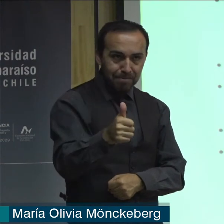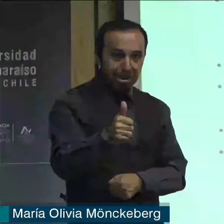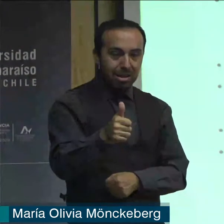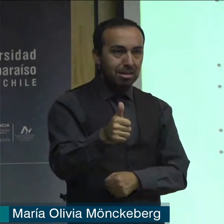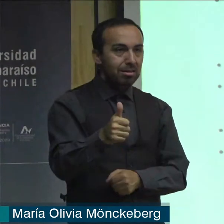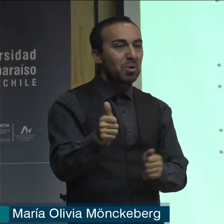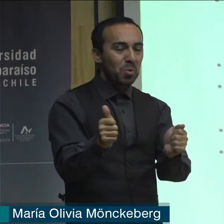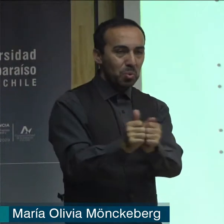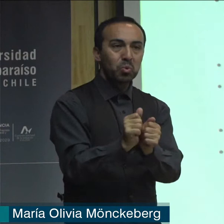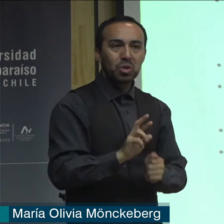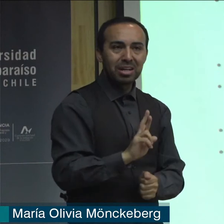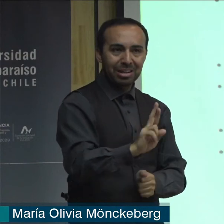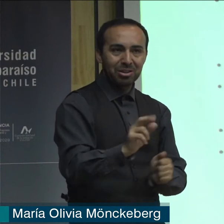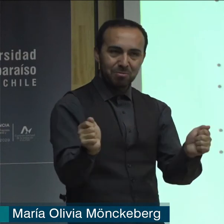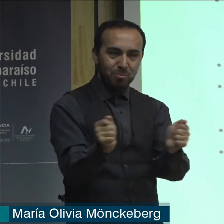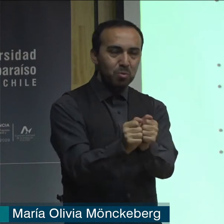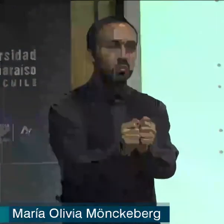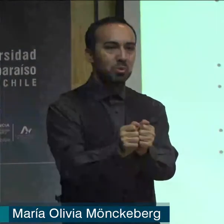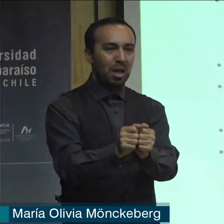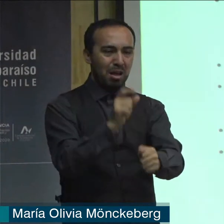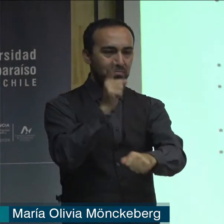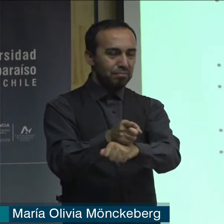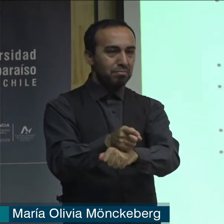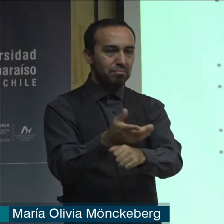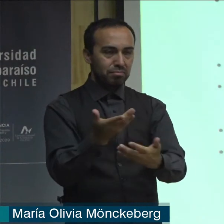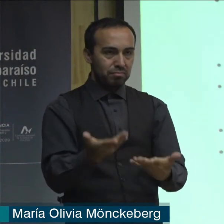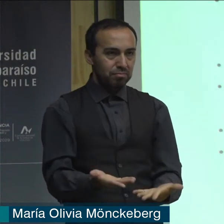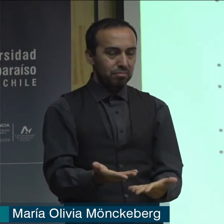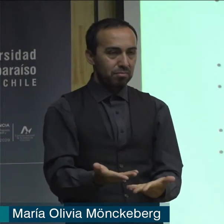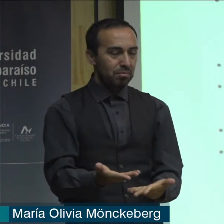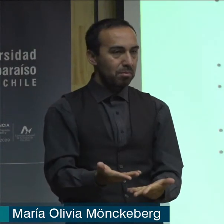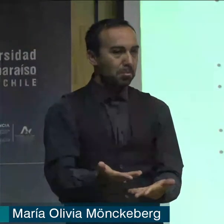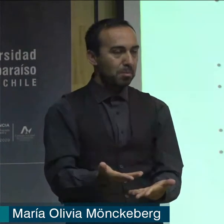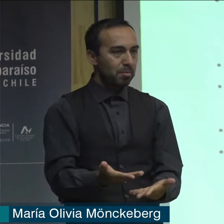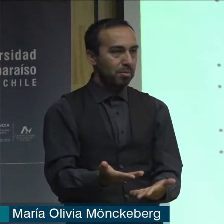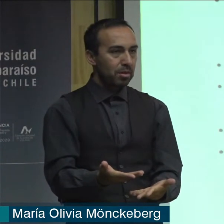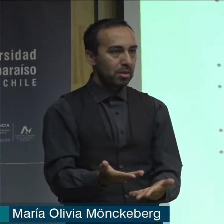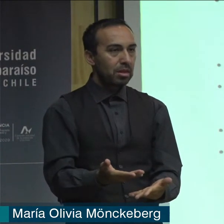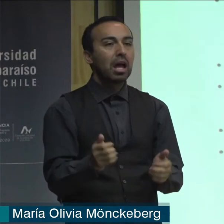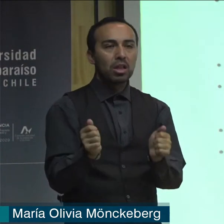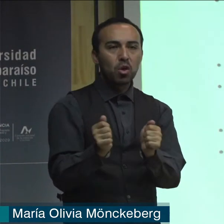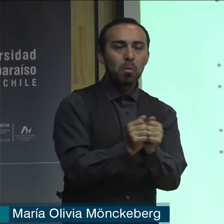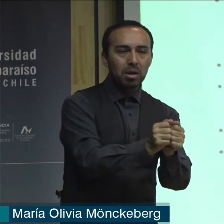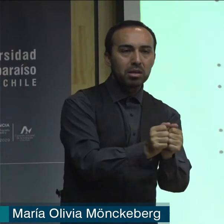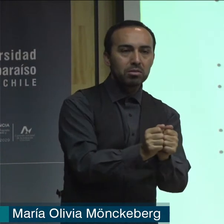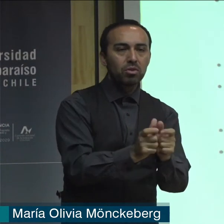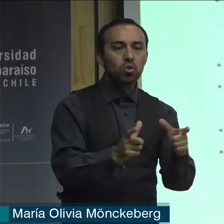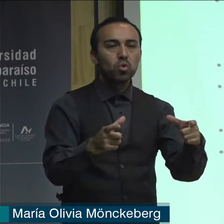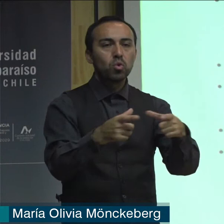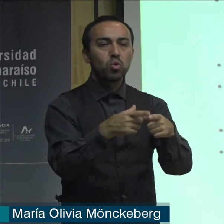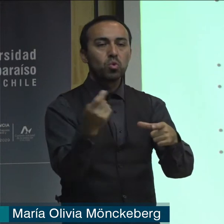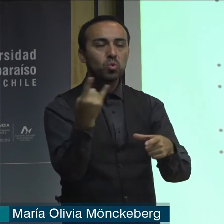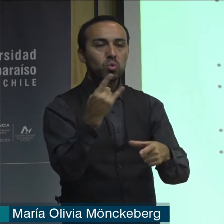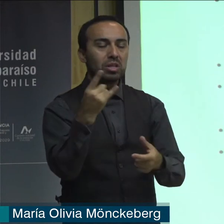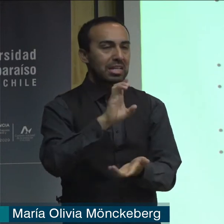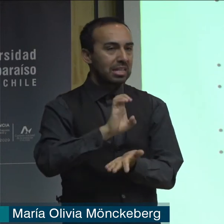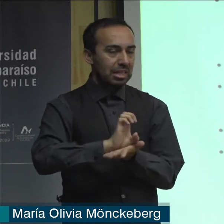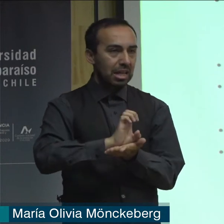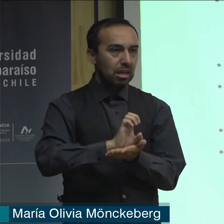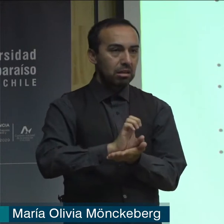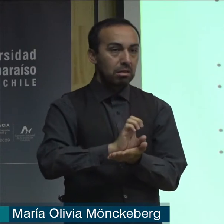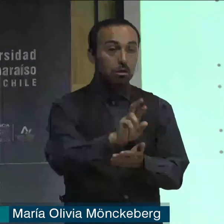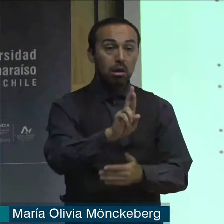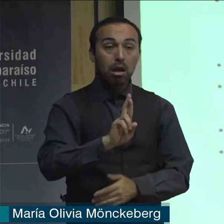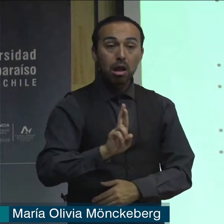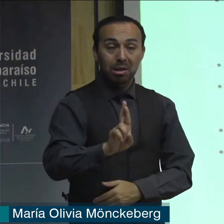rector al rector Osvaldo corrales en el en el consorcio universidad estatales la rectora